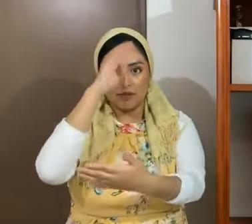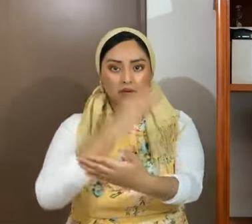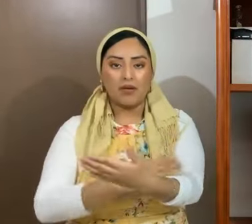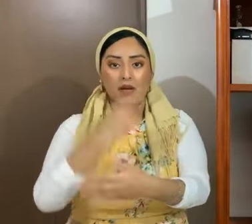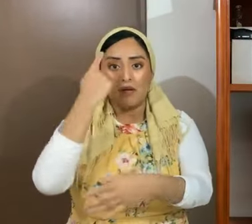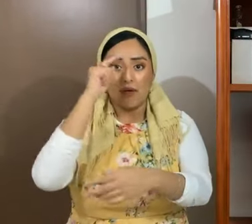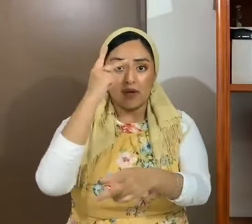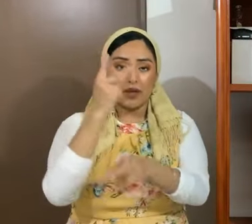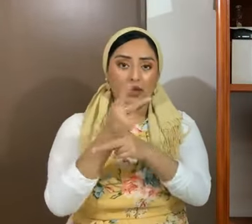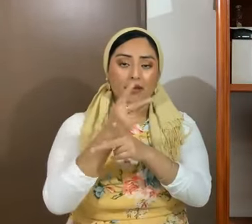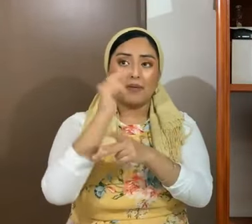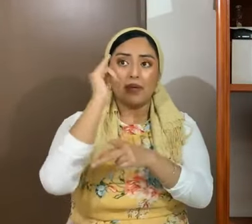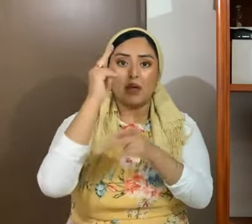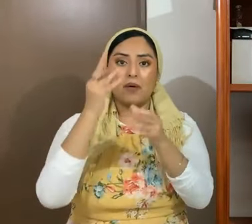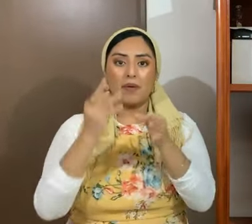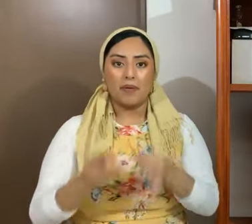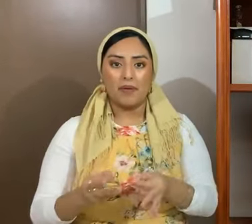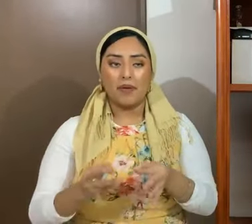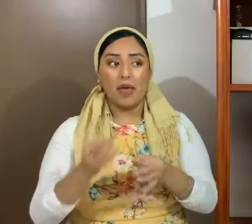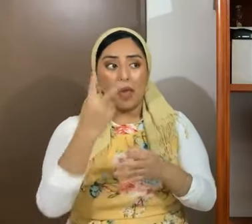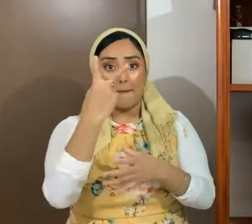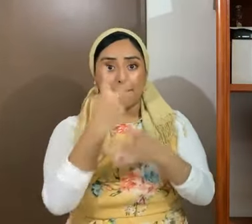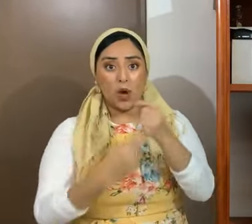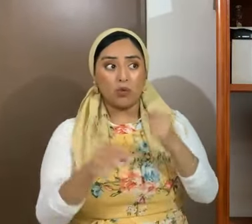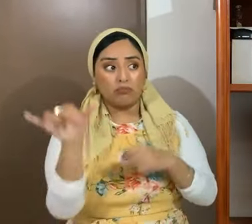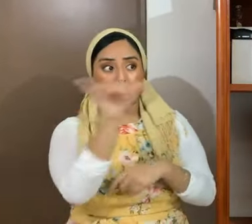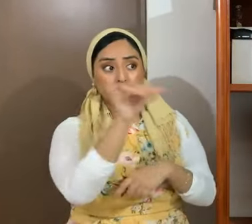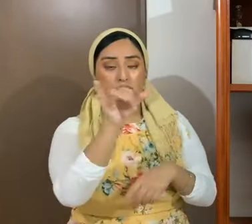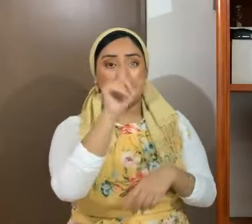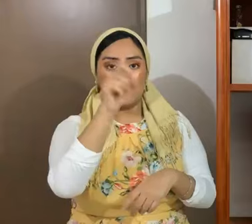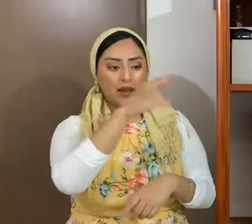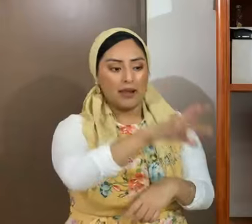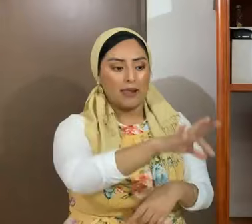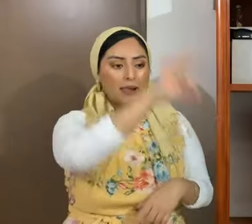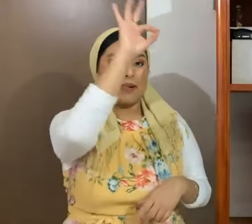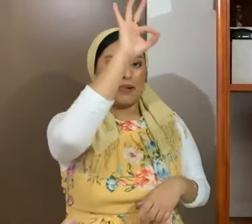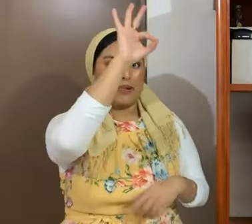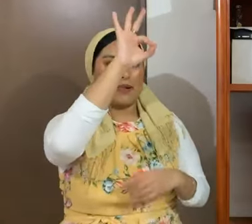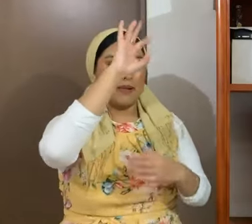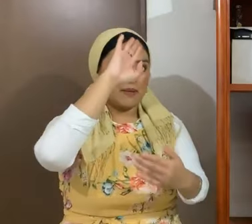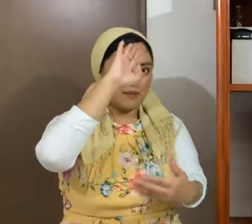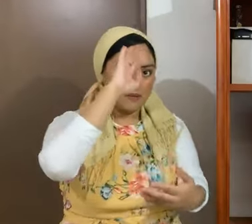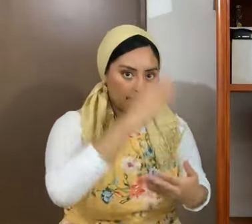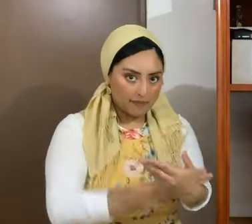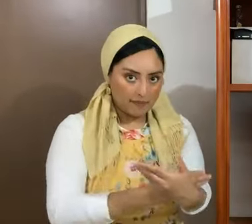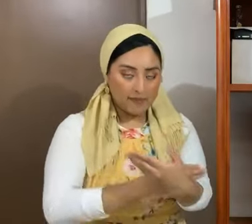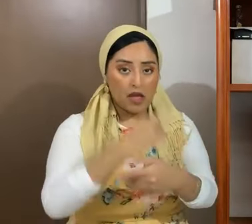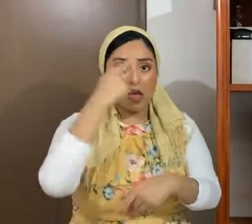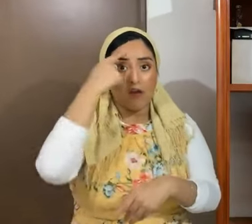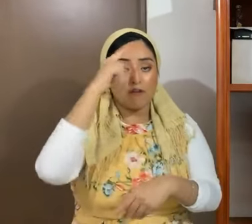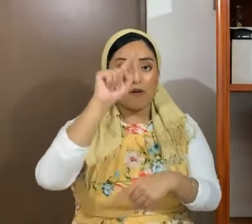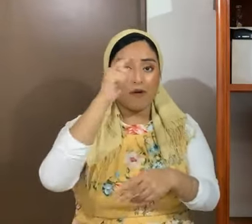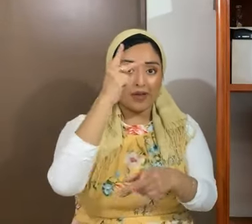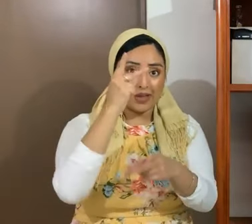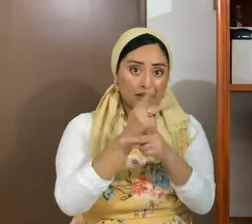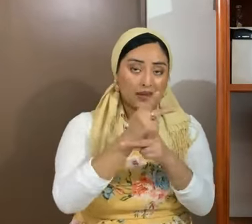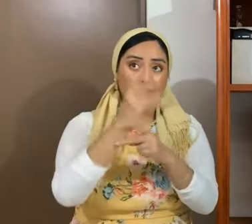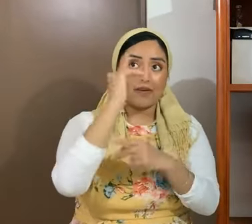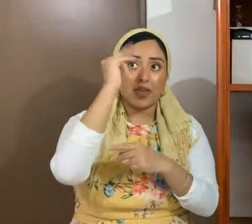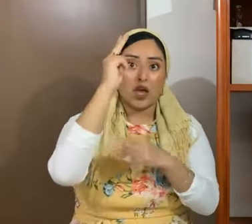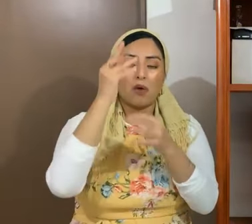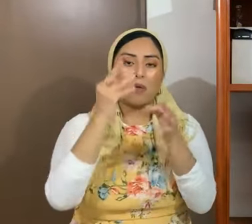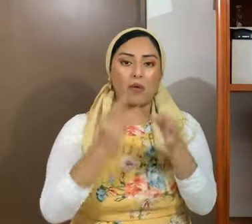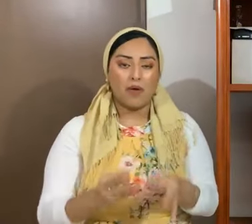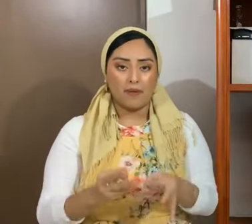la voluntad de Yahweh. Ambos tuvieron que hacer distinción entre sus hijos para cumplir la voluntad